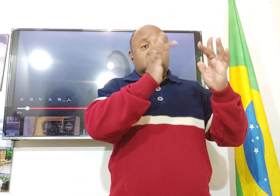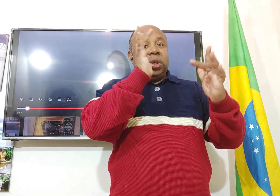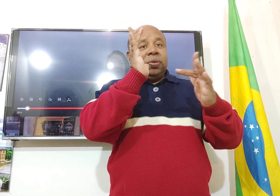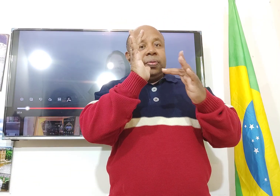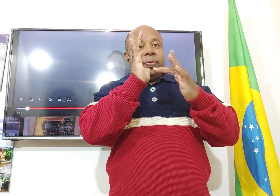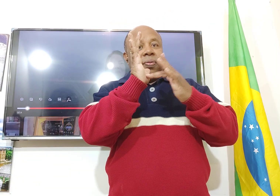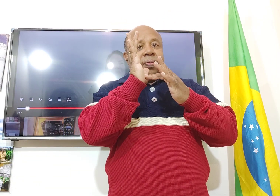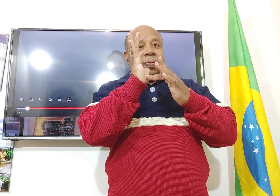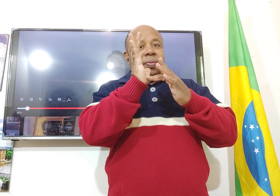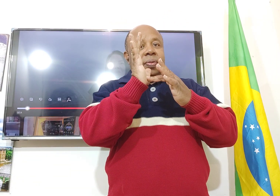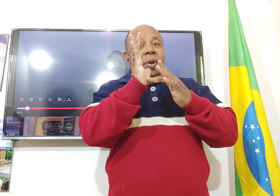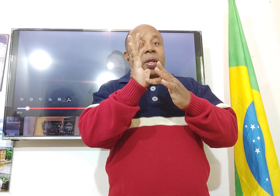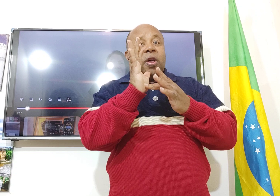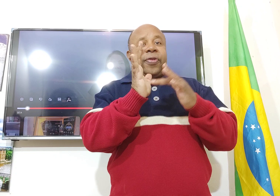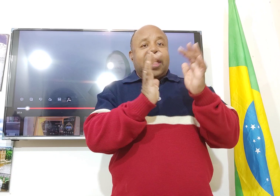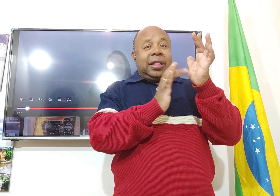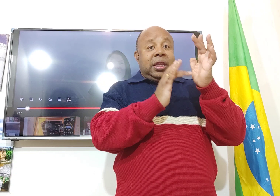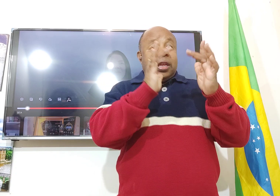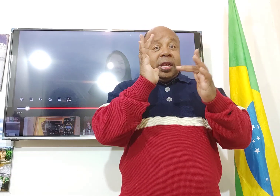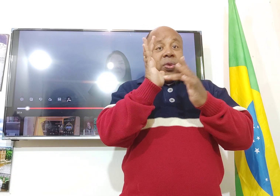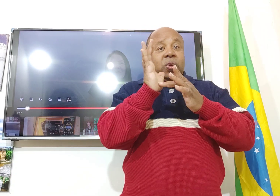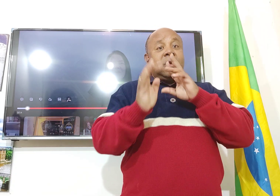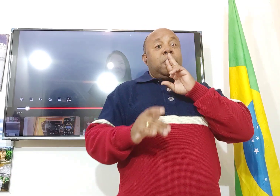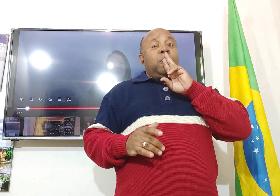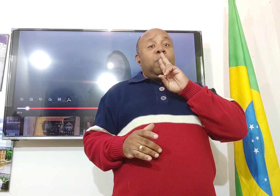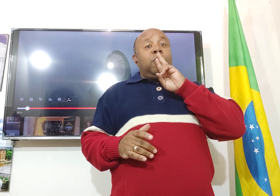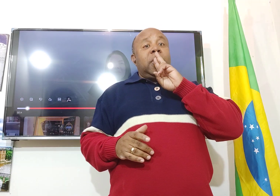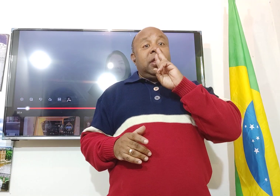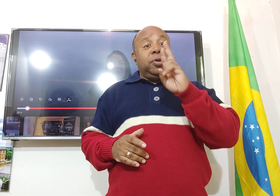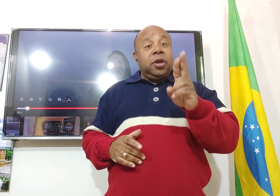Jesus. Se eu fizer assim, Jesus respondeu.